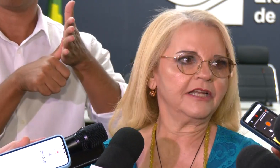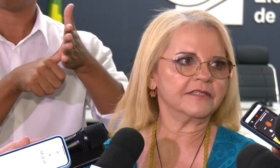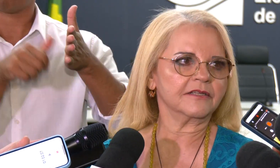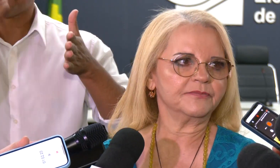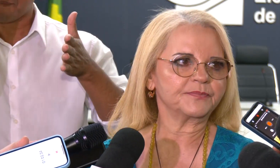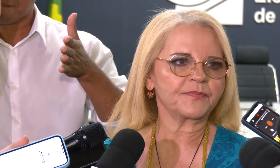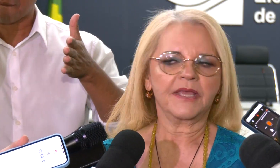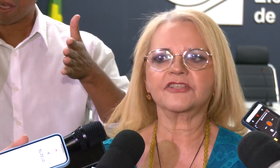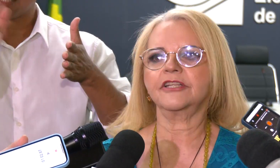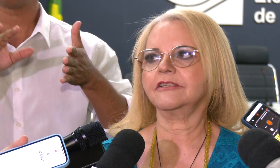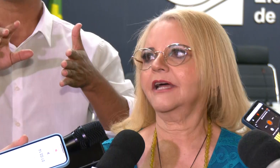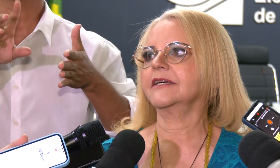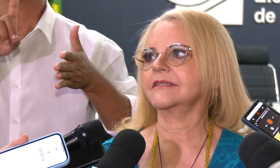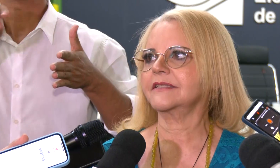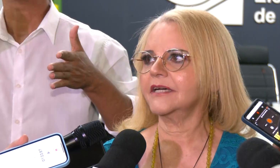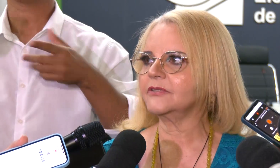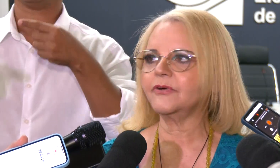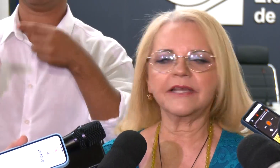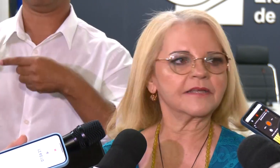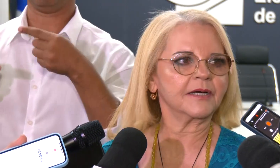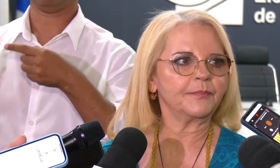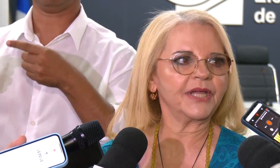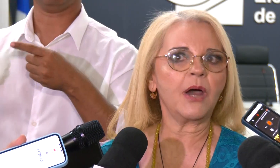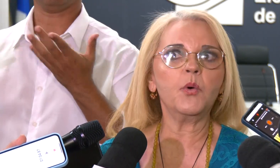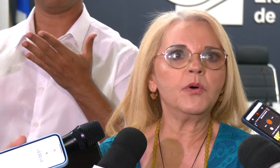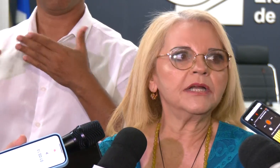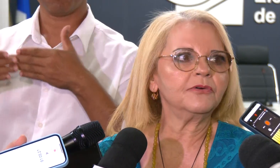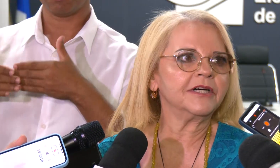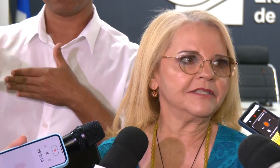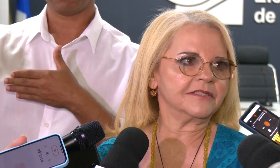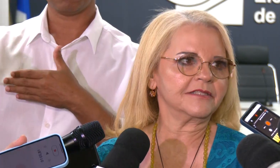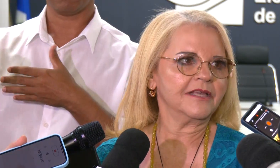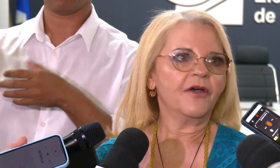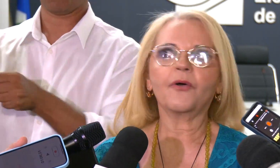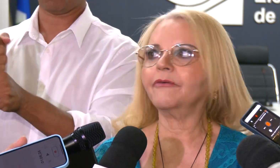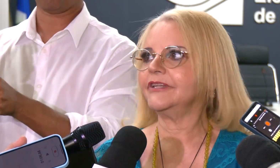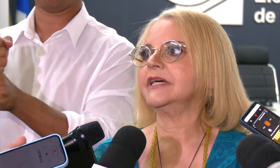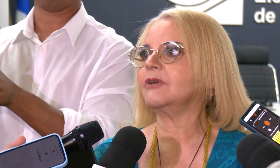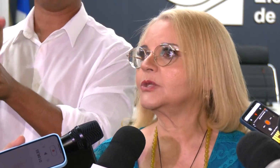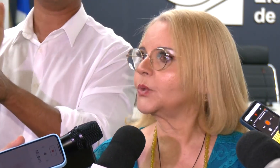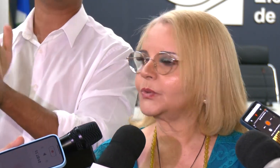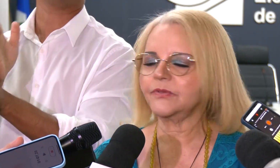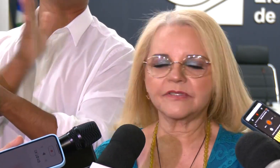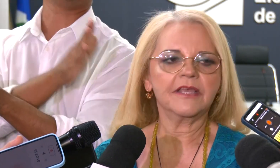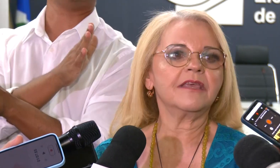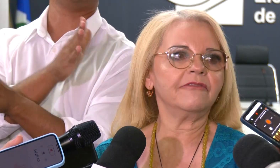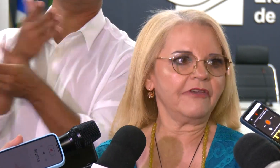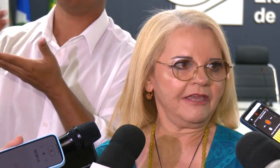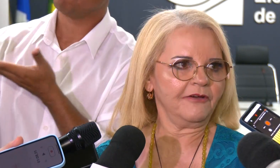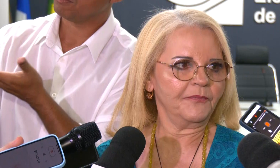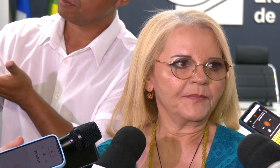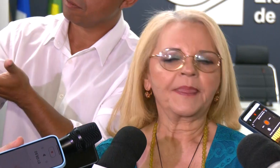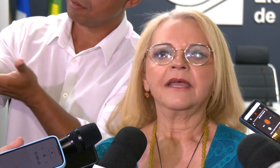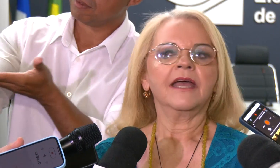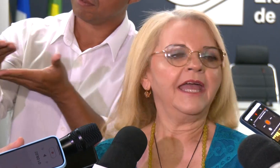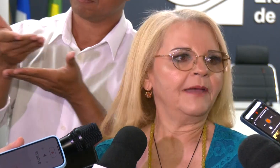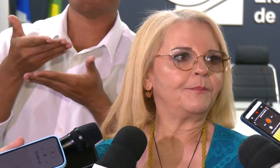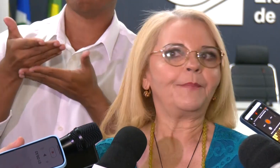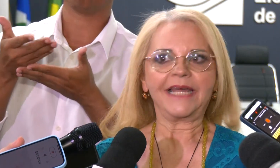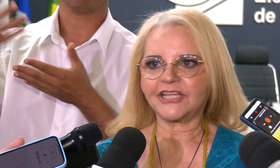no dia da eleição a gente tá lançando essa campanha um ano antes convidando a todos que venham